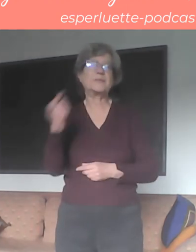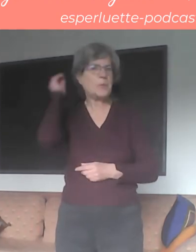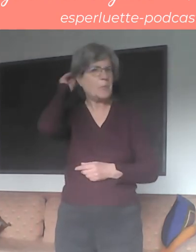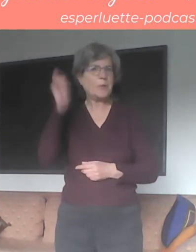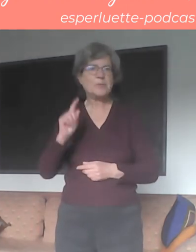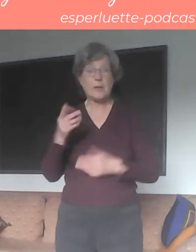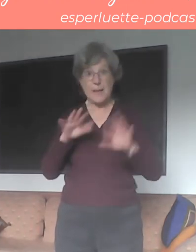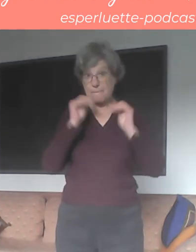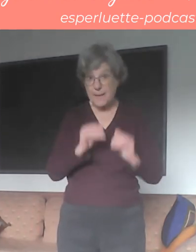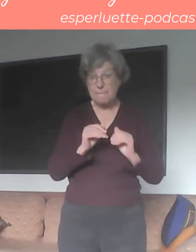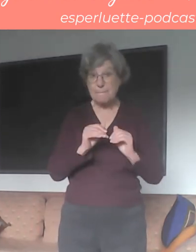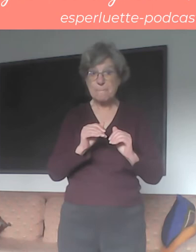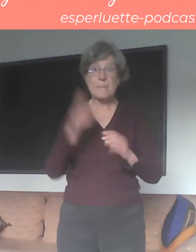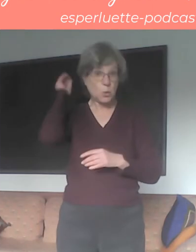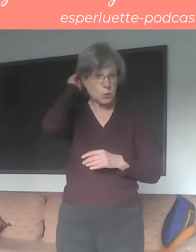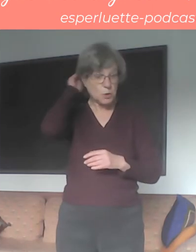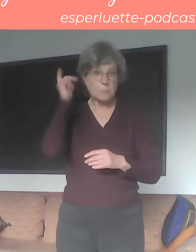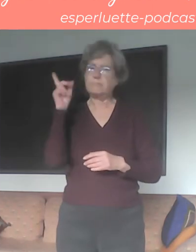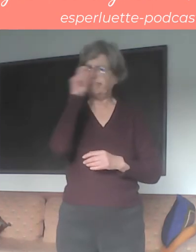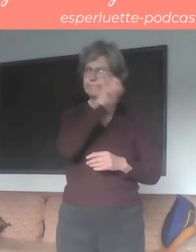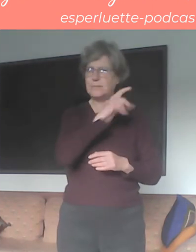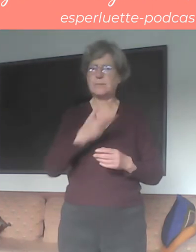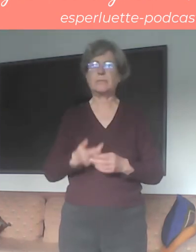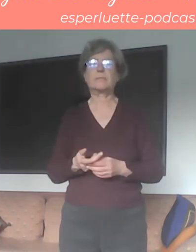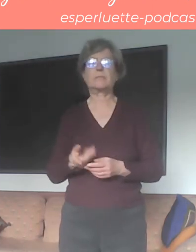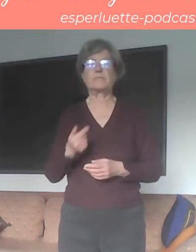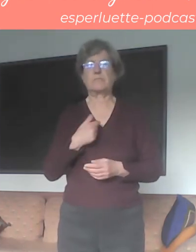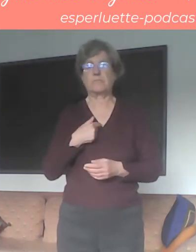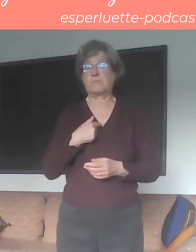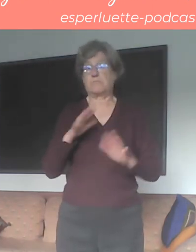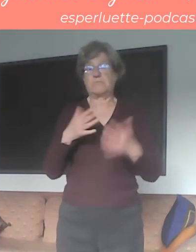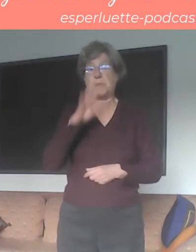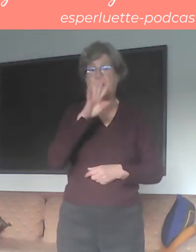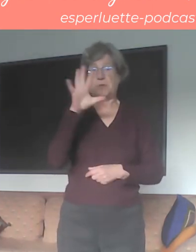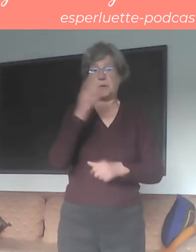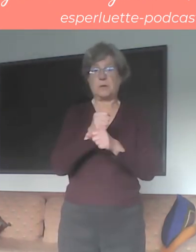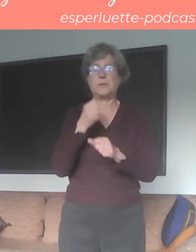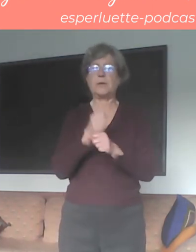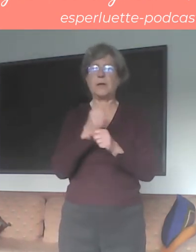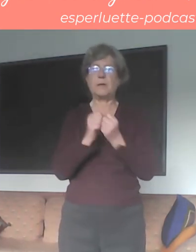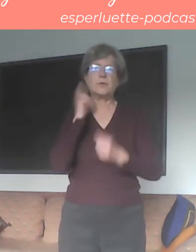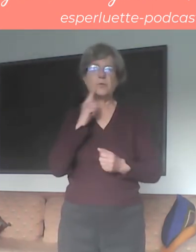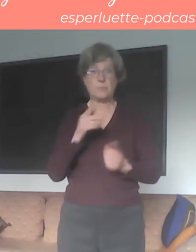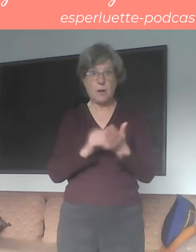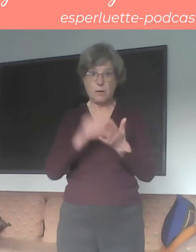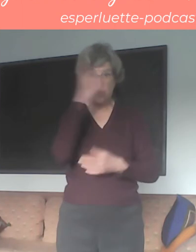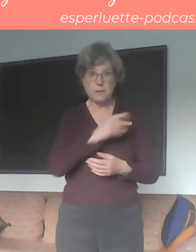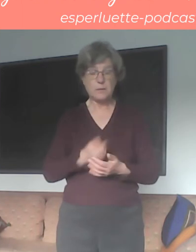vous entendez des collègues qui disent ah, ça me casse les pieds cette réunion, moi je voulais accompagner mes enfants à la gym. Hop, il y a une redondance